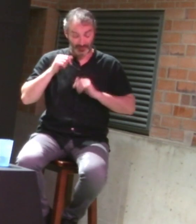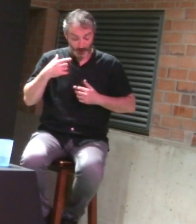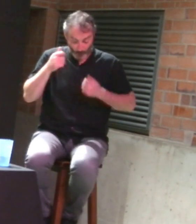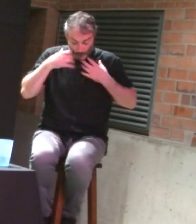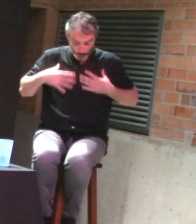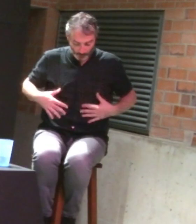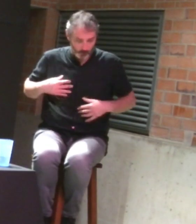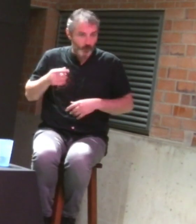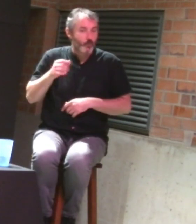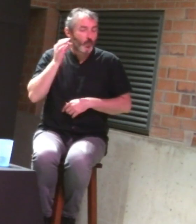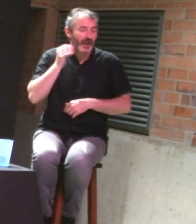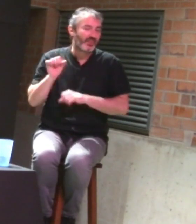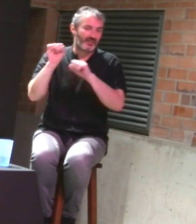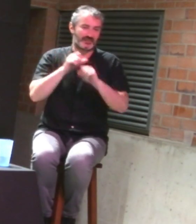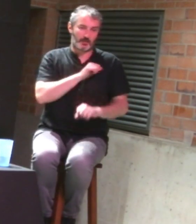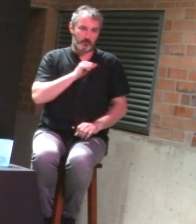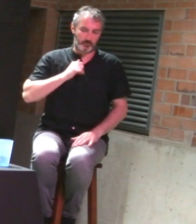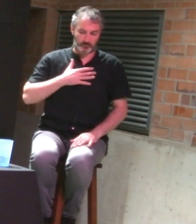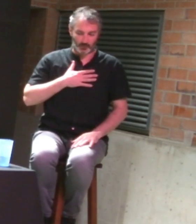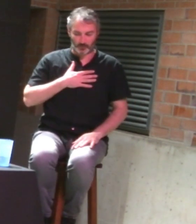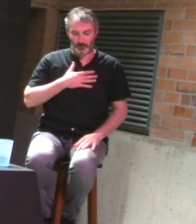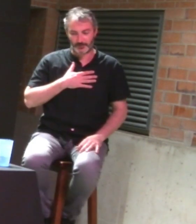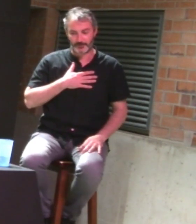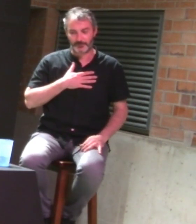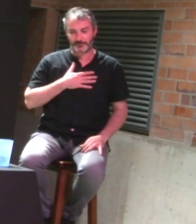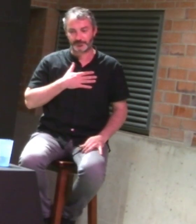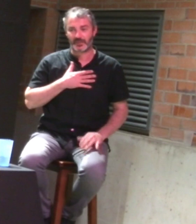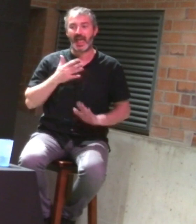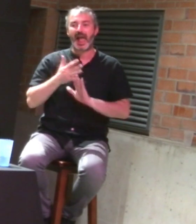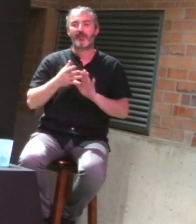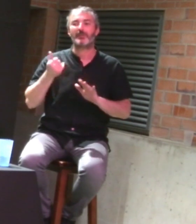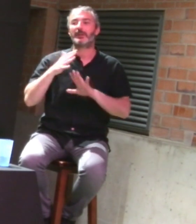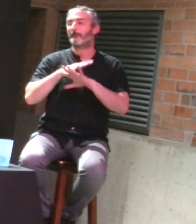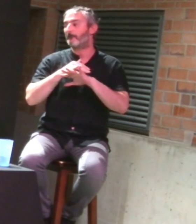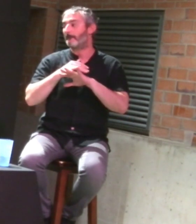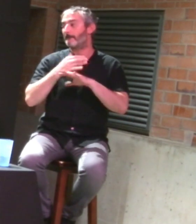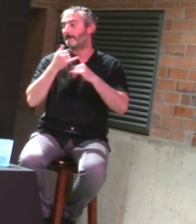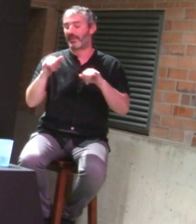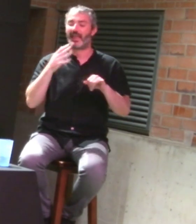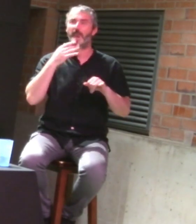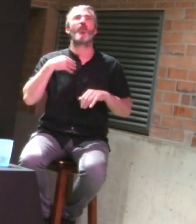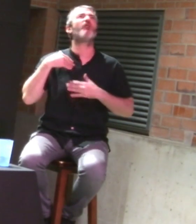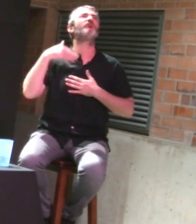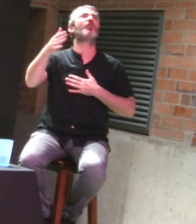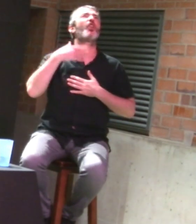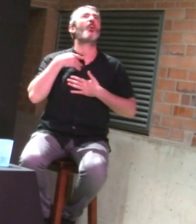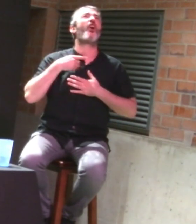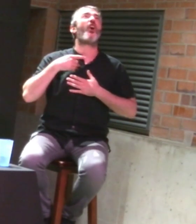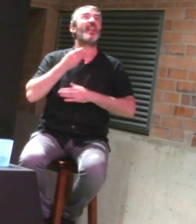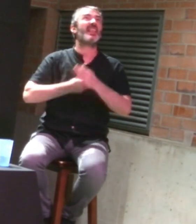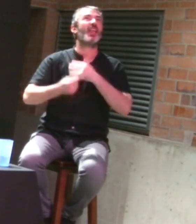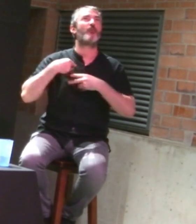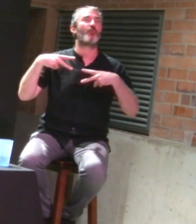dels productes del nostre cos. Clar, tot això derivarà en què? En el pacifisme que et deia, jo no tindré fills per les guerres dels